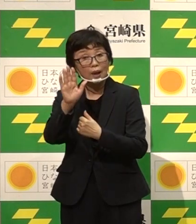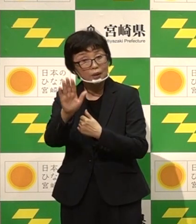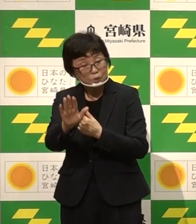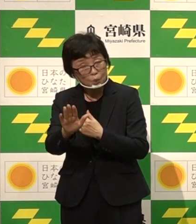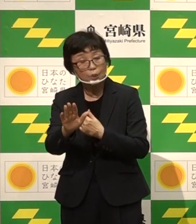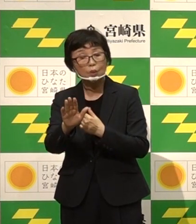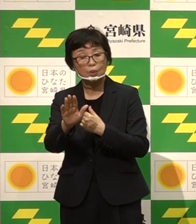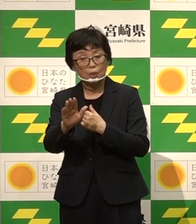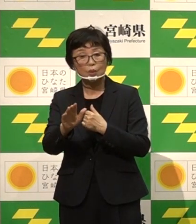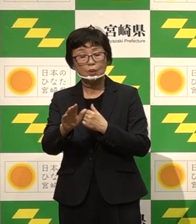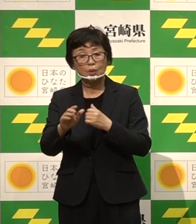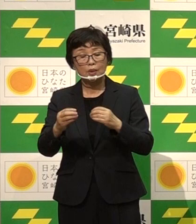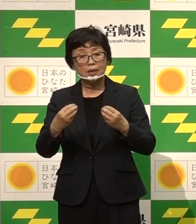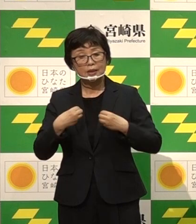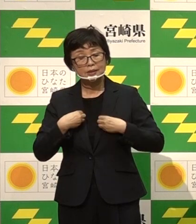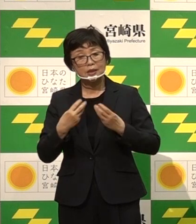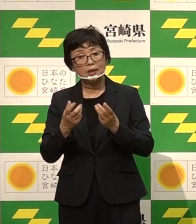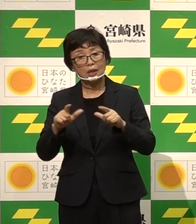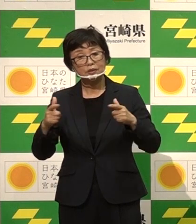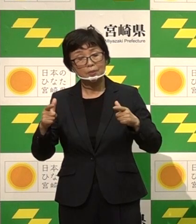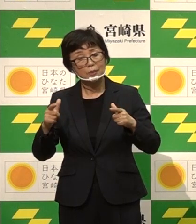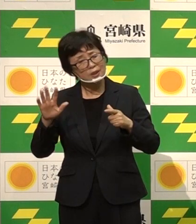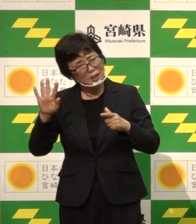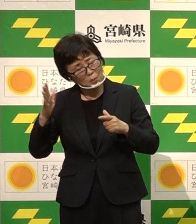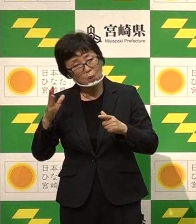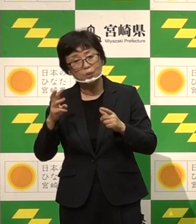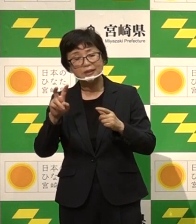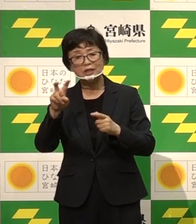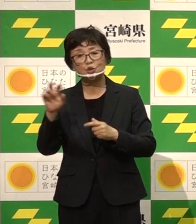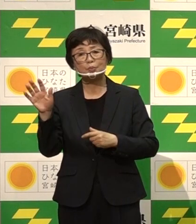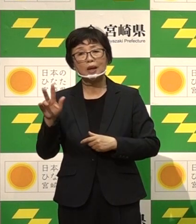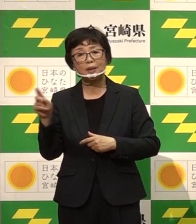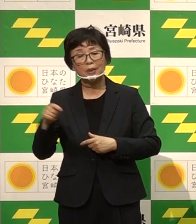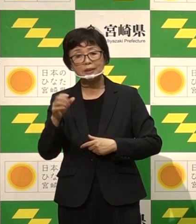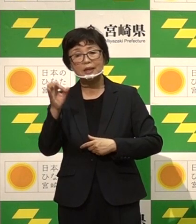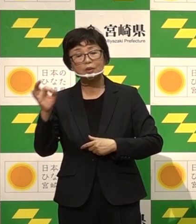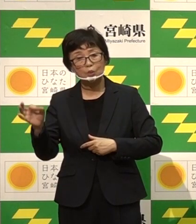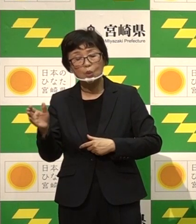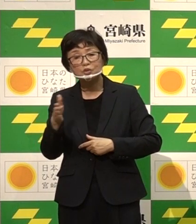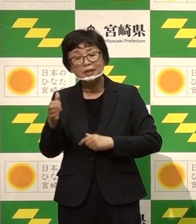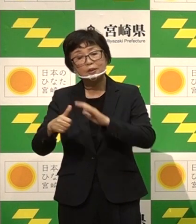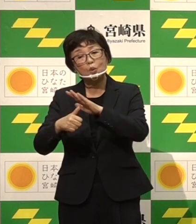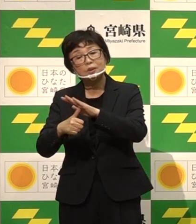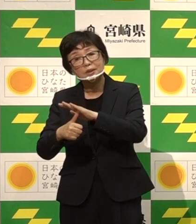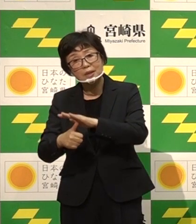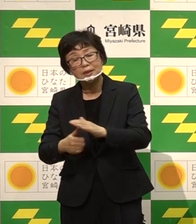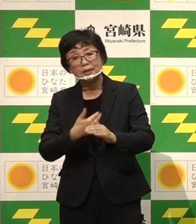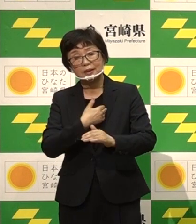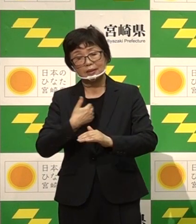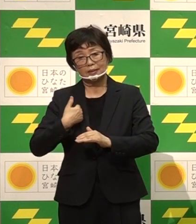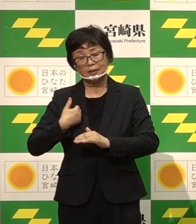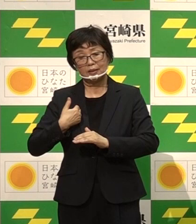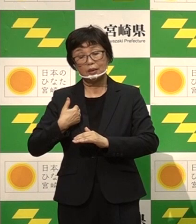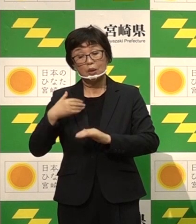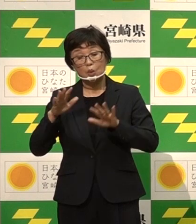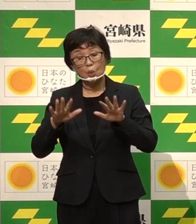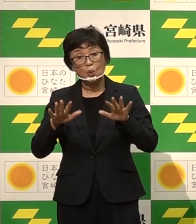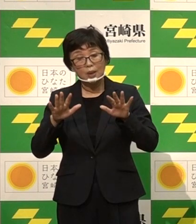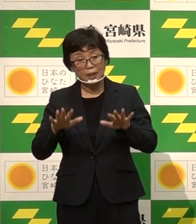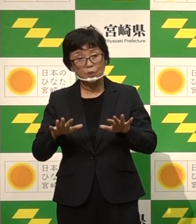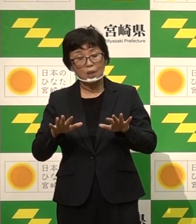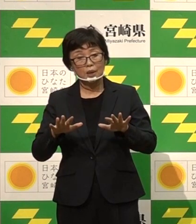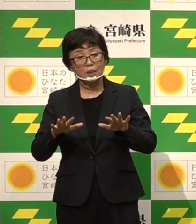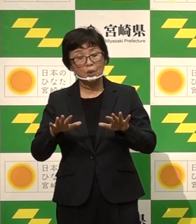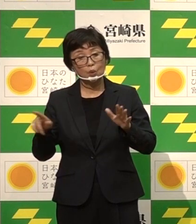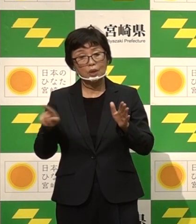染拡大もありましたが2割程度に抑えられていたものが、今回は感染者数が